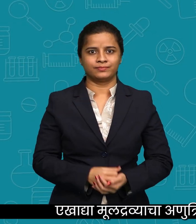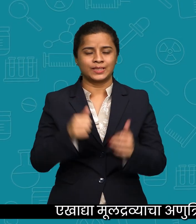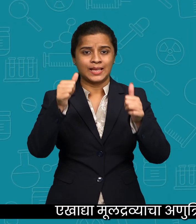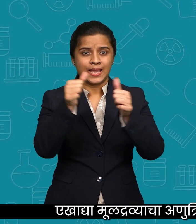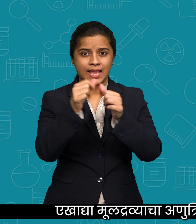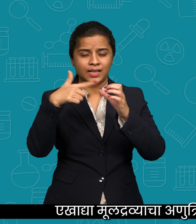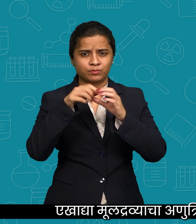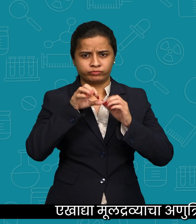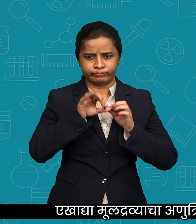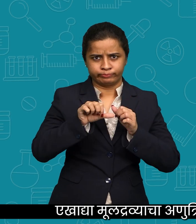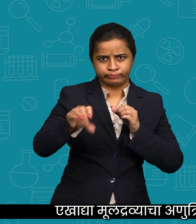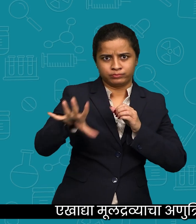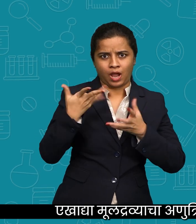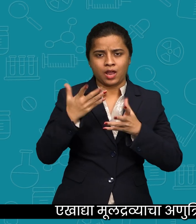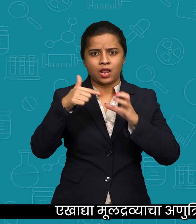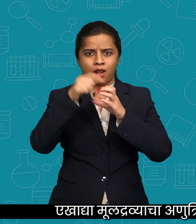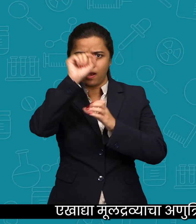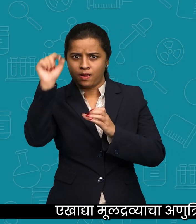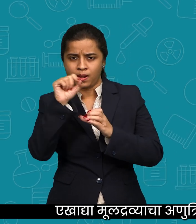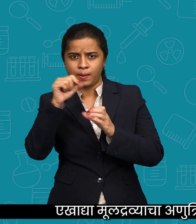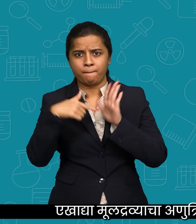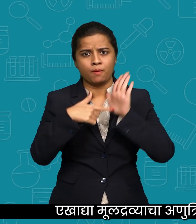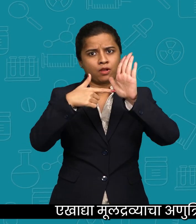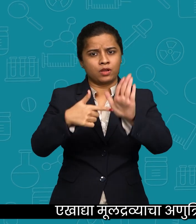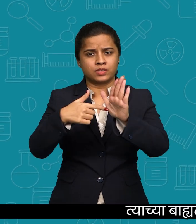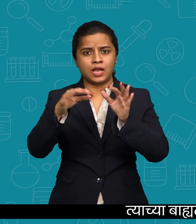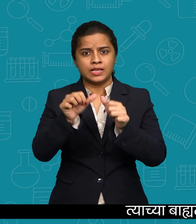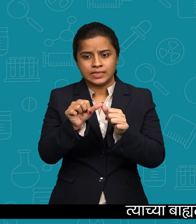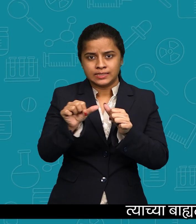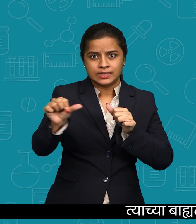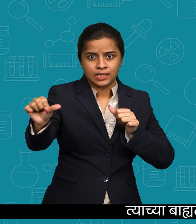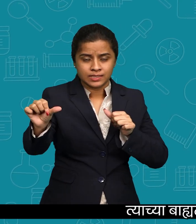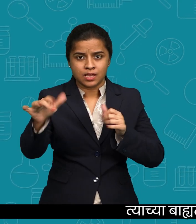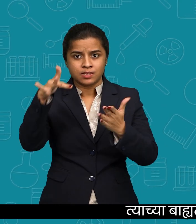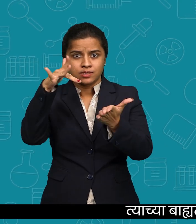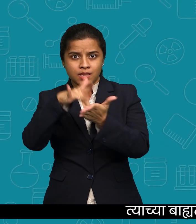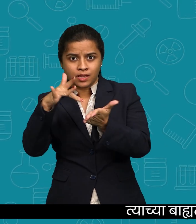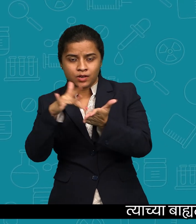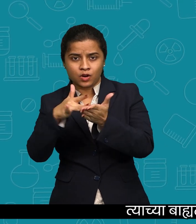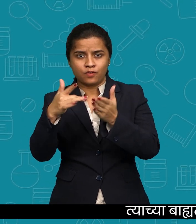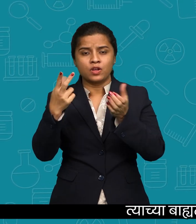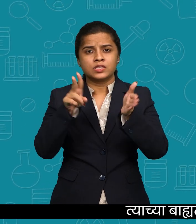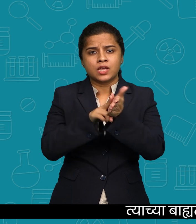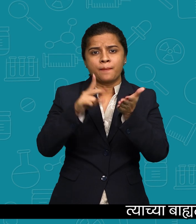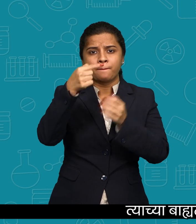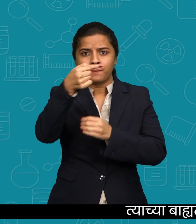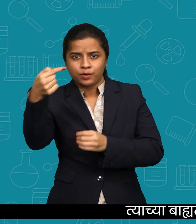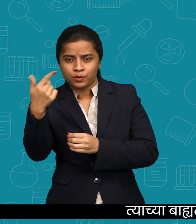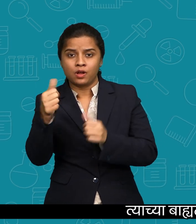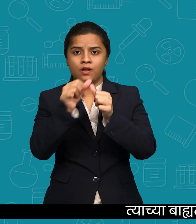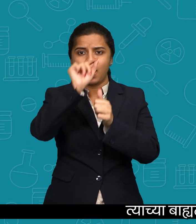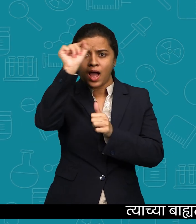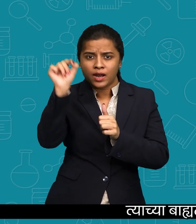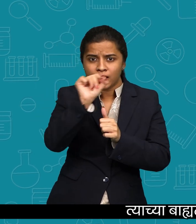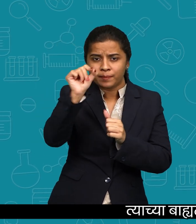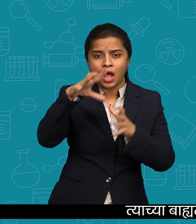एखाद्या मूलद्रव्याचा अणुत्रिज्या म्हणजे अणूच्या केंद्रातील गाभ्यापासून त्याच्या बाह्यतम कवचापर्यंत असलेले अंतर.